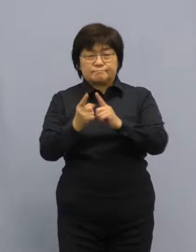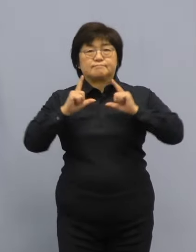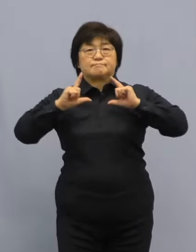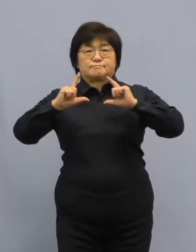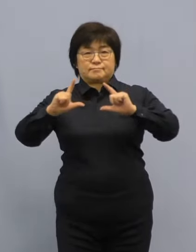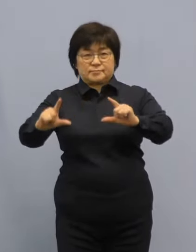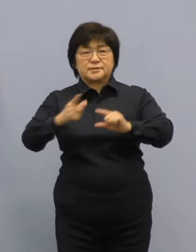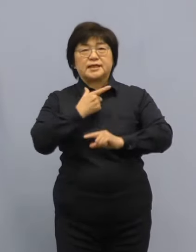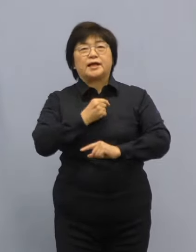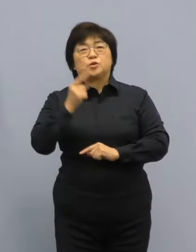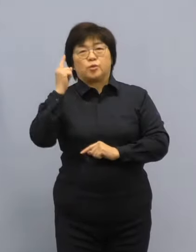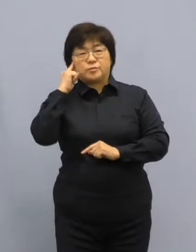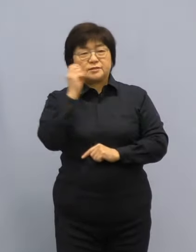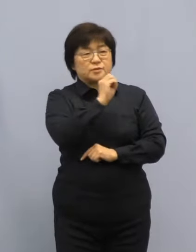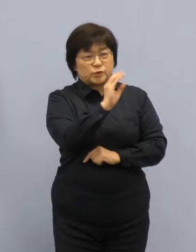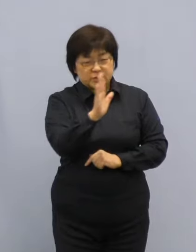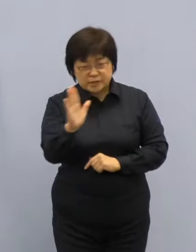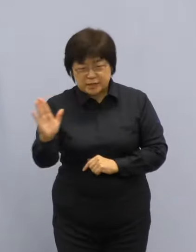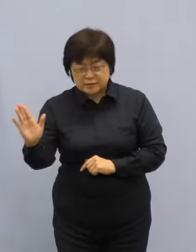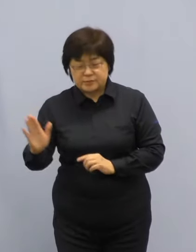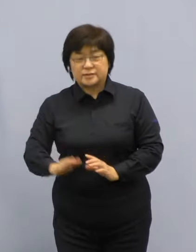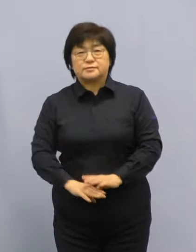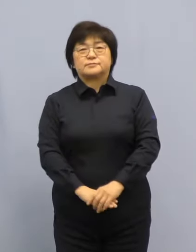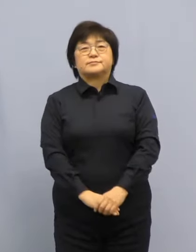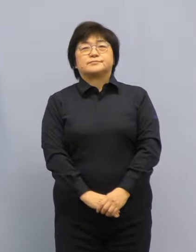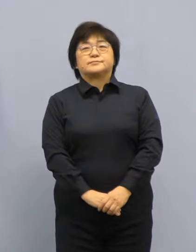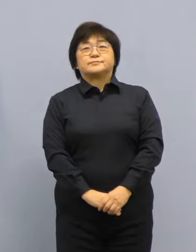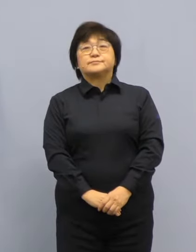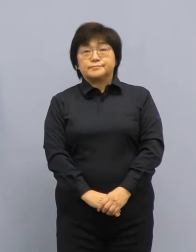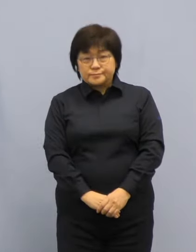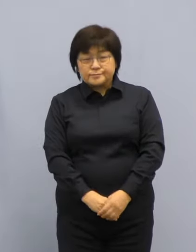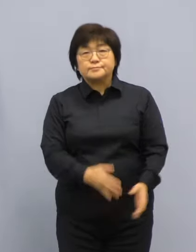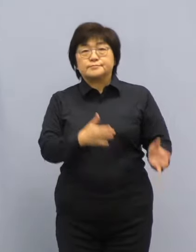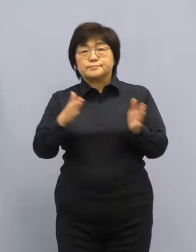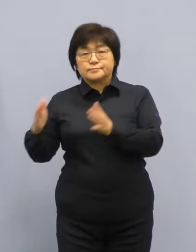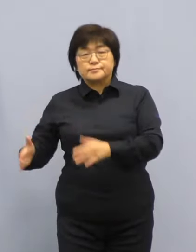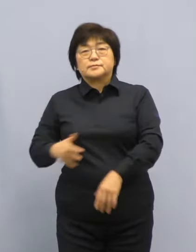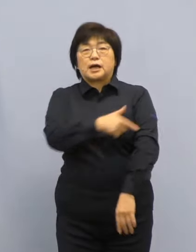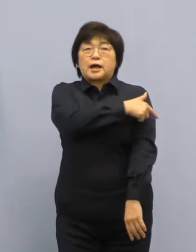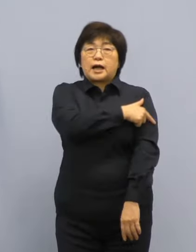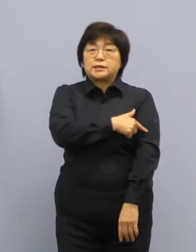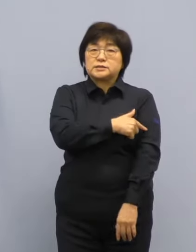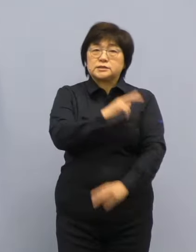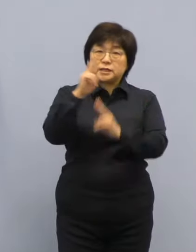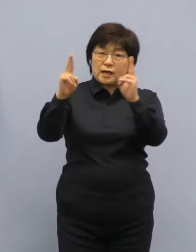せていただければと思います。よろしくお願いします。 患者さんの方からご質問お願いします。 はい、